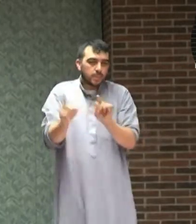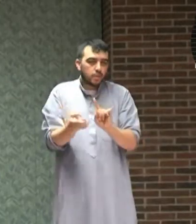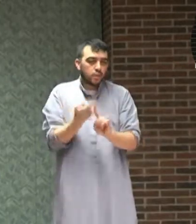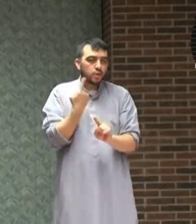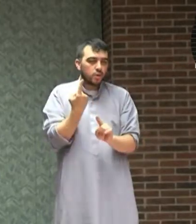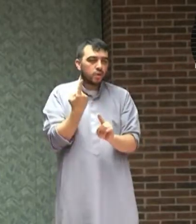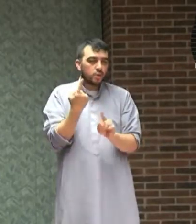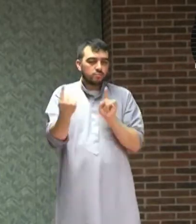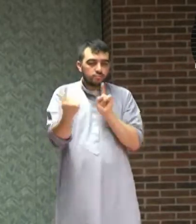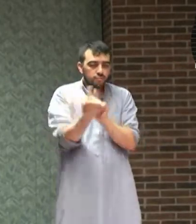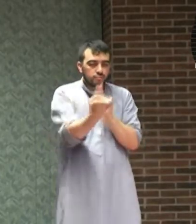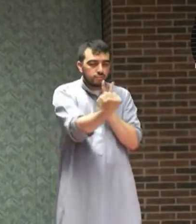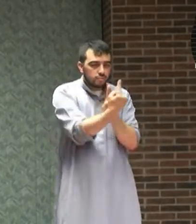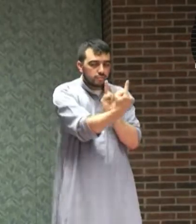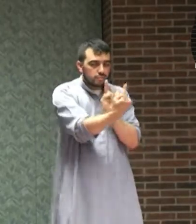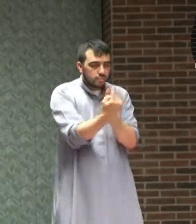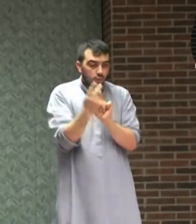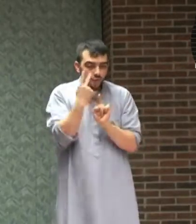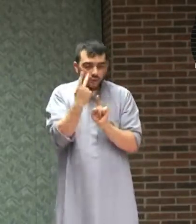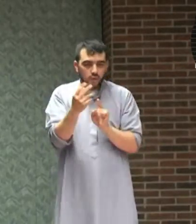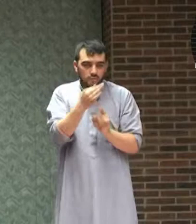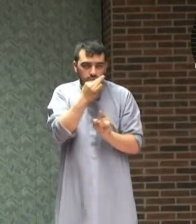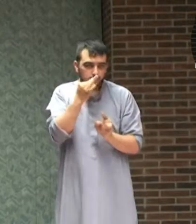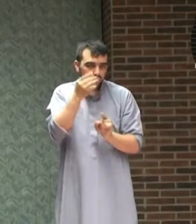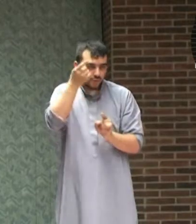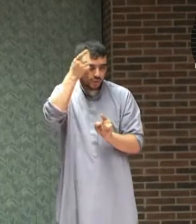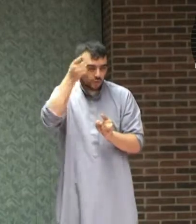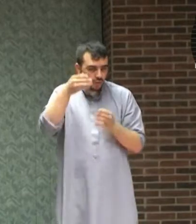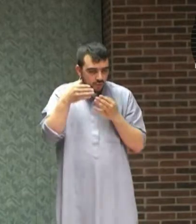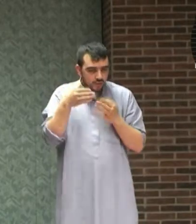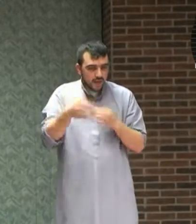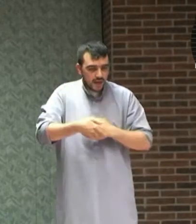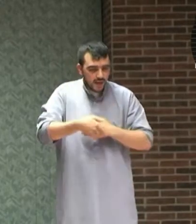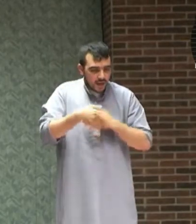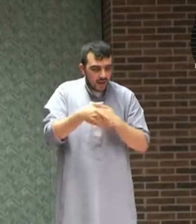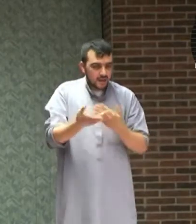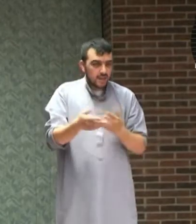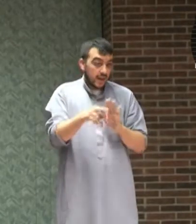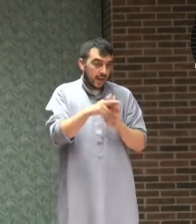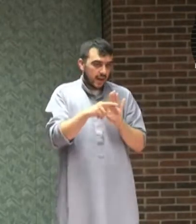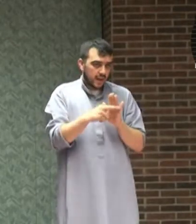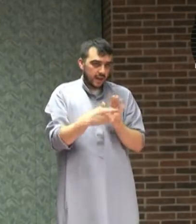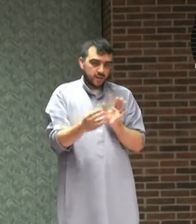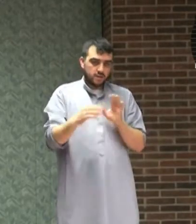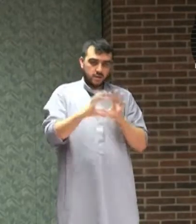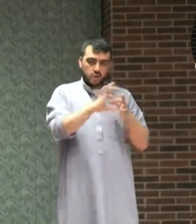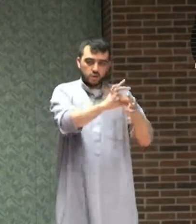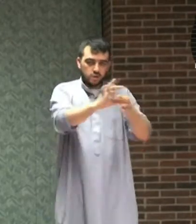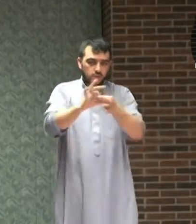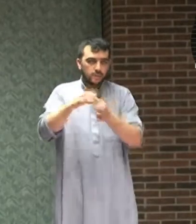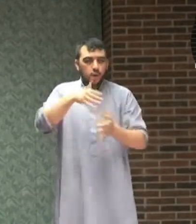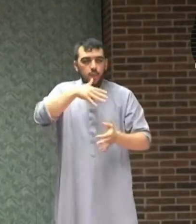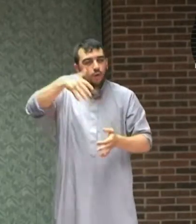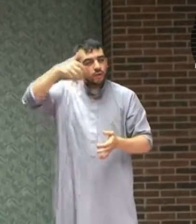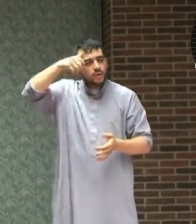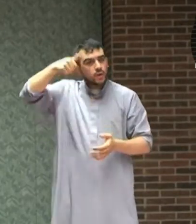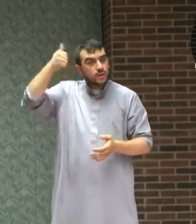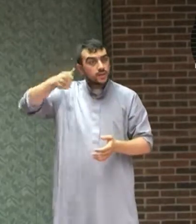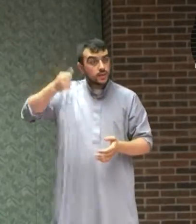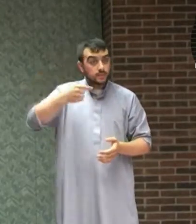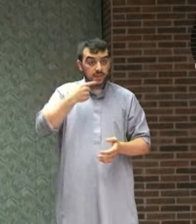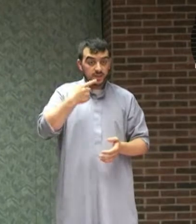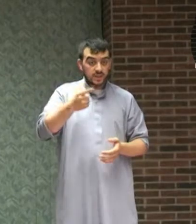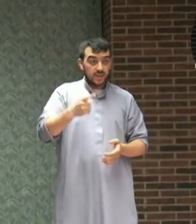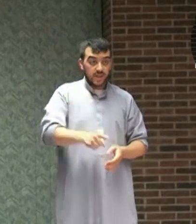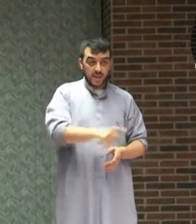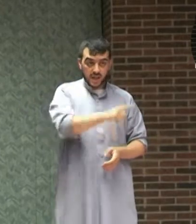esprit de rencontre, cet esprit qui est véhiculé par la charia. On voit également que le prophète sallallahu alayhi wa